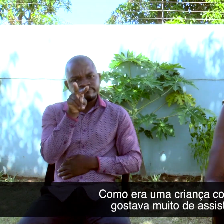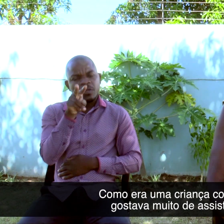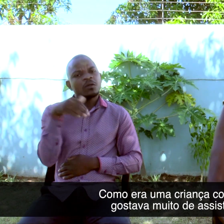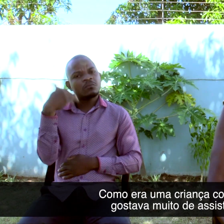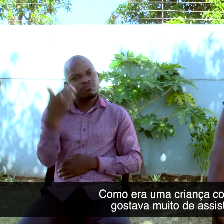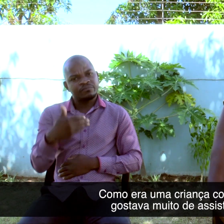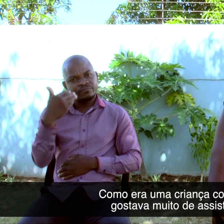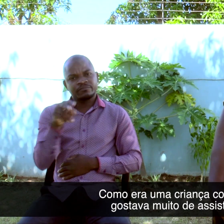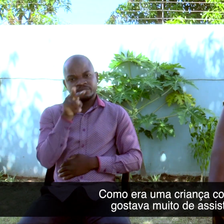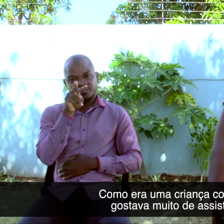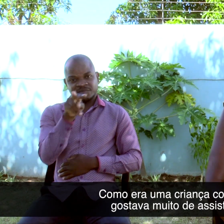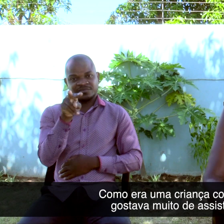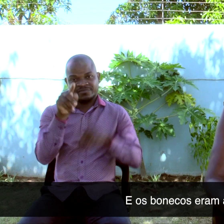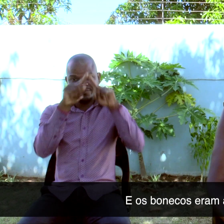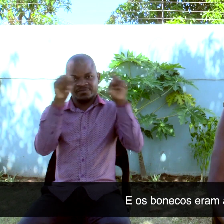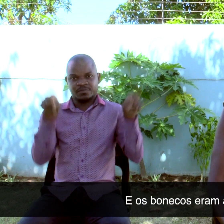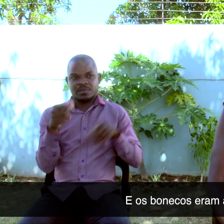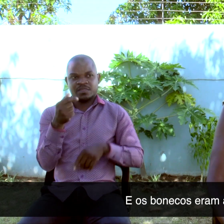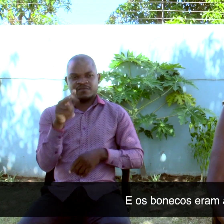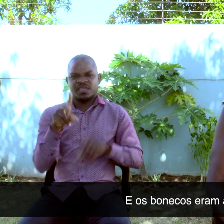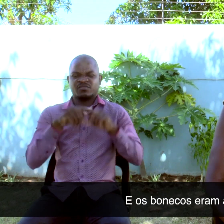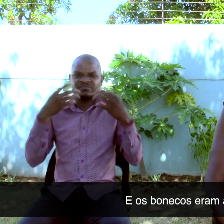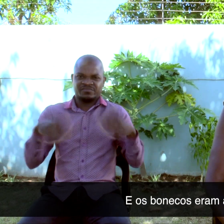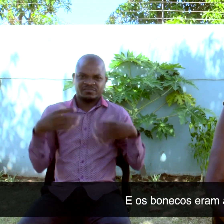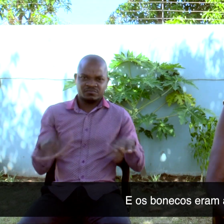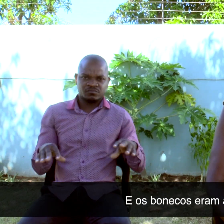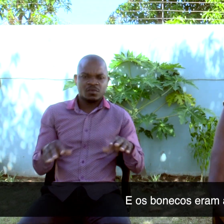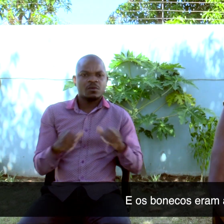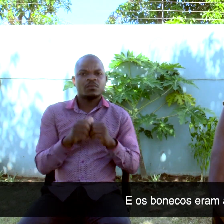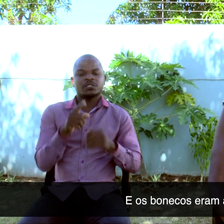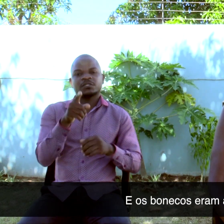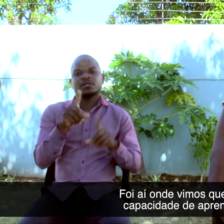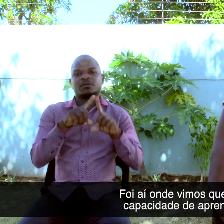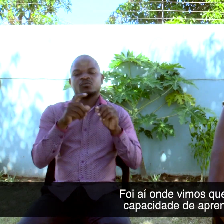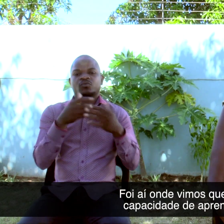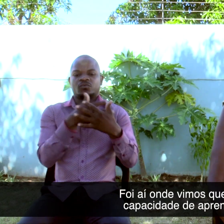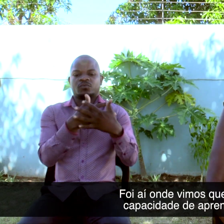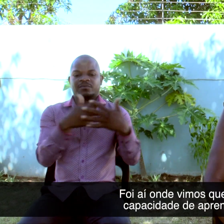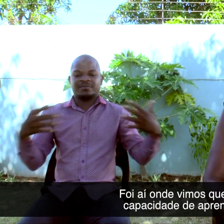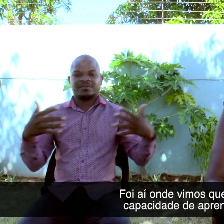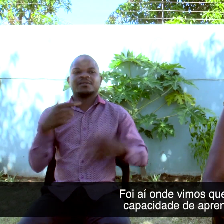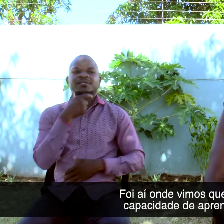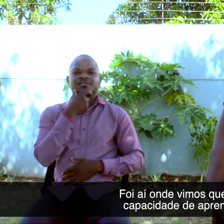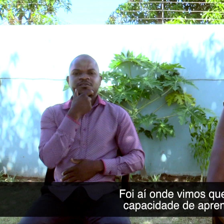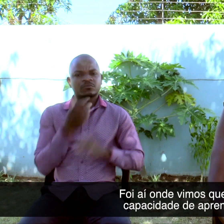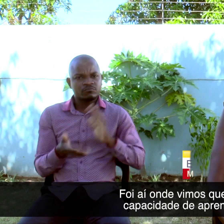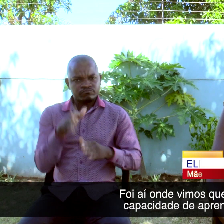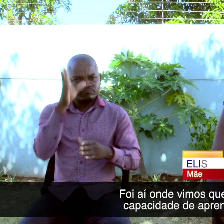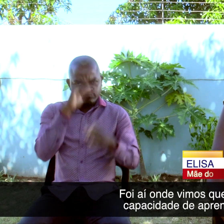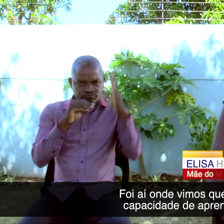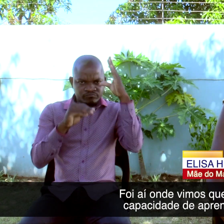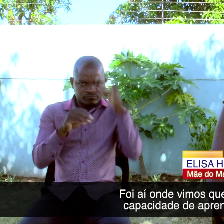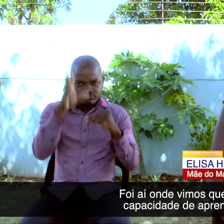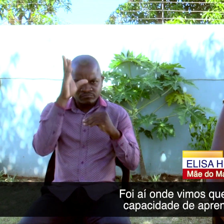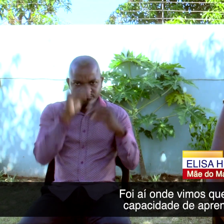Ele gostava muito de assistir bonecos e os bonecos eram em inglês mesmo. Então começou a aprender aí